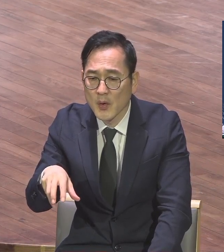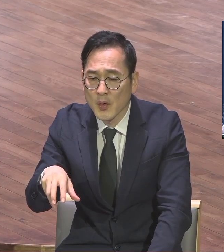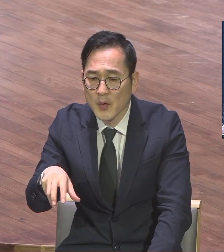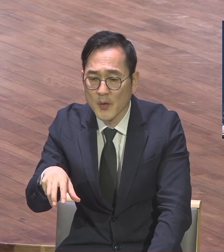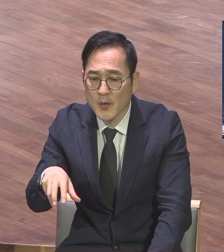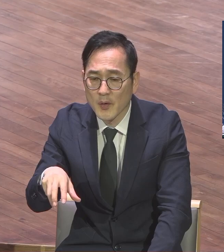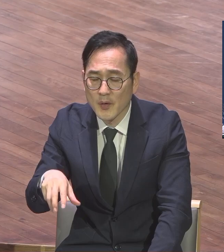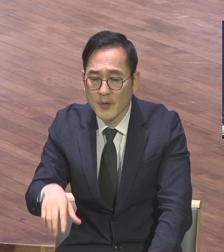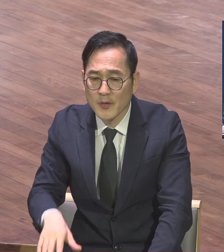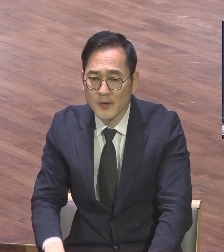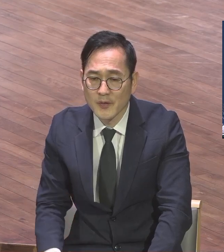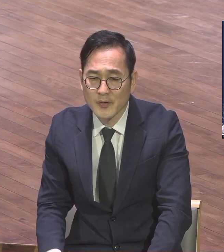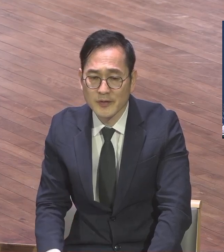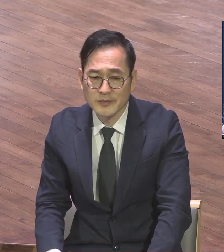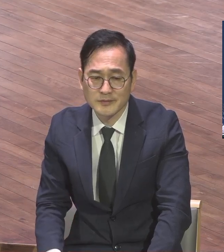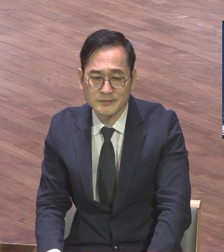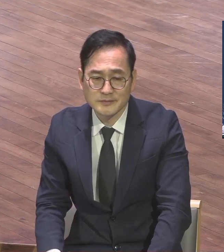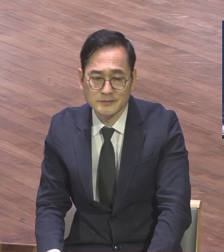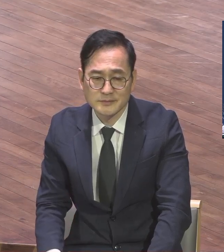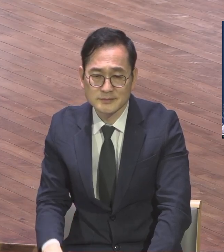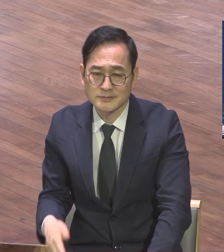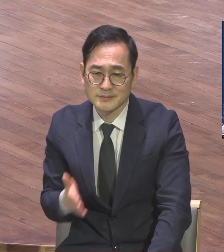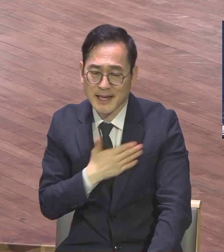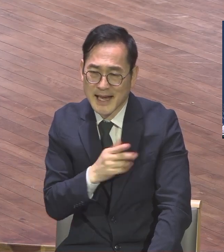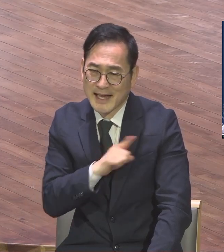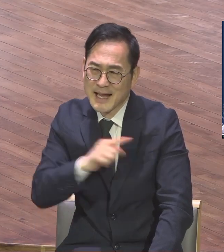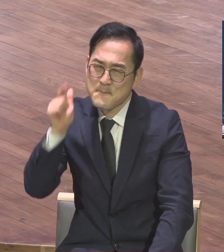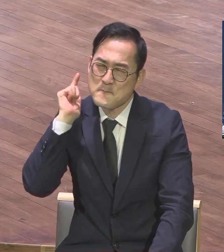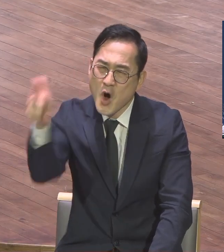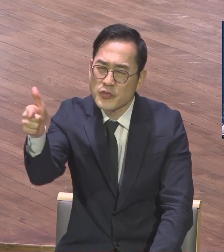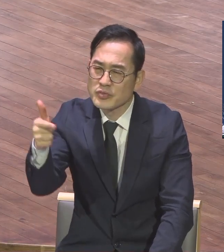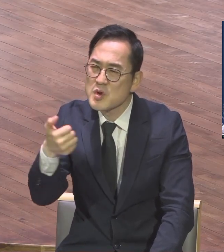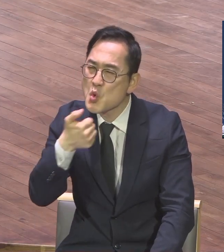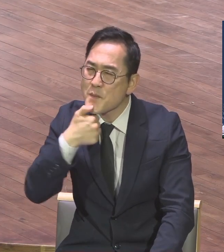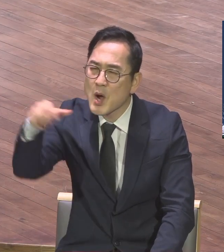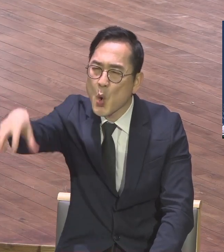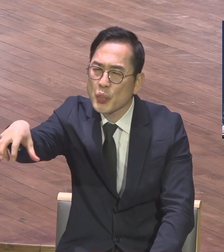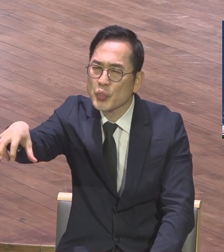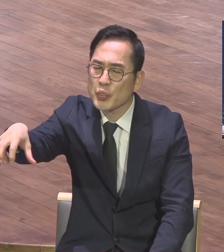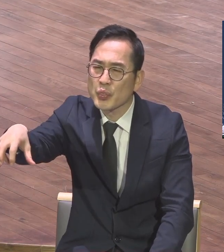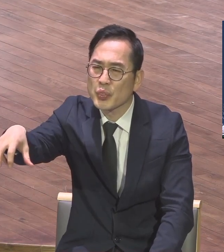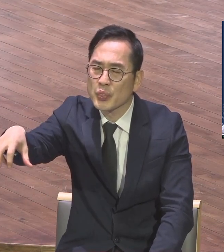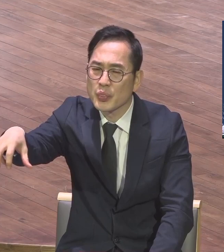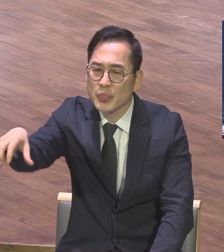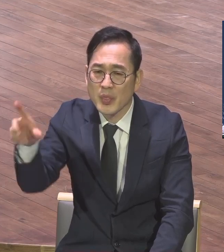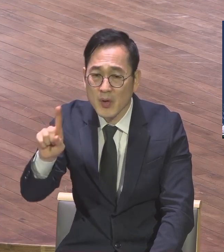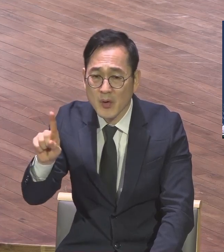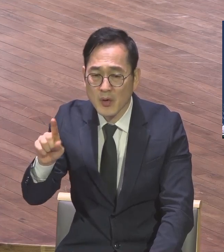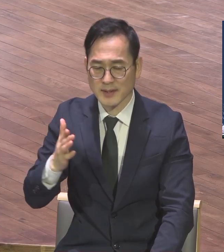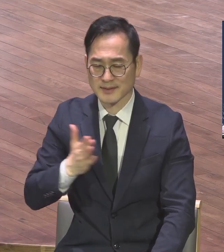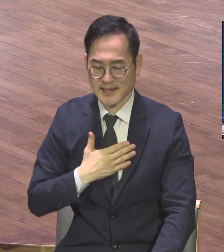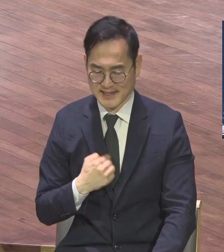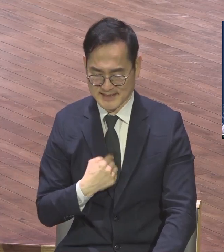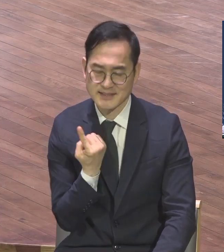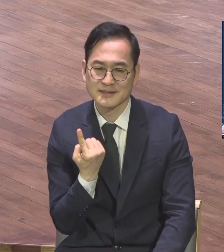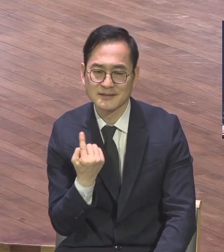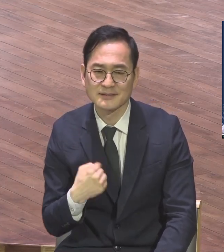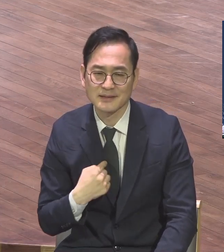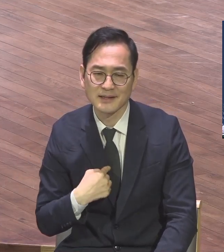그런 면에서 나의 가장 먼 땅끝 로마는 바로 나 자신일 수도